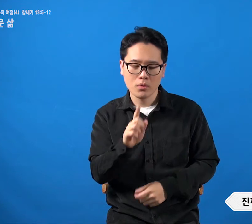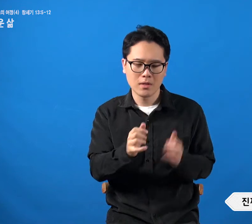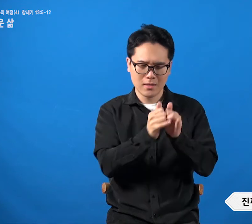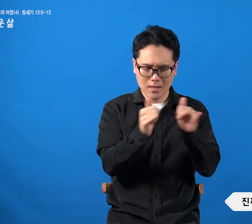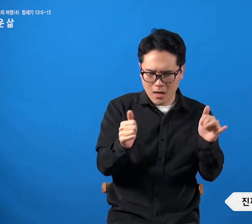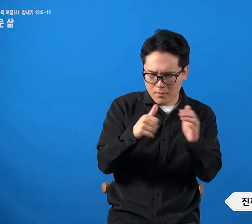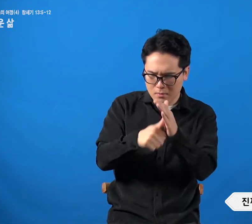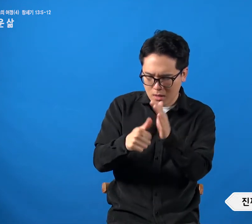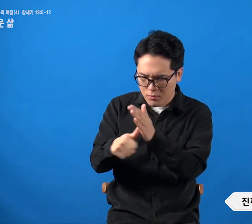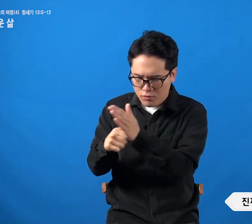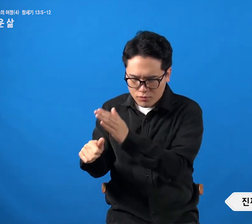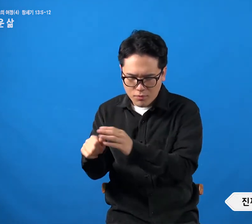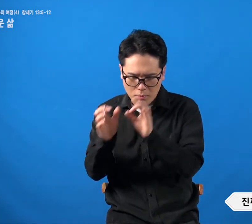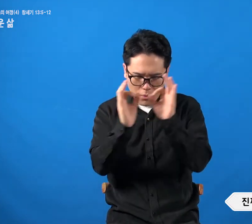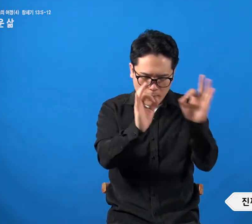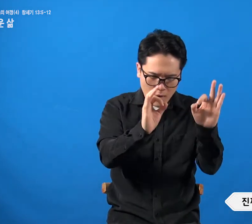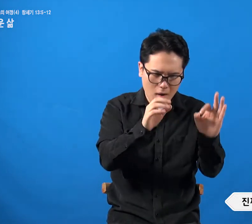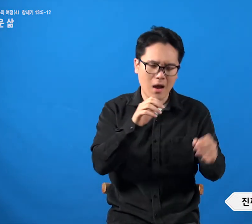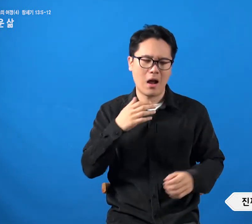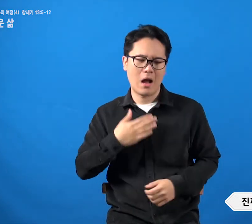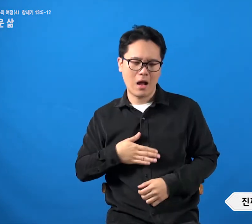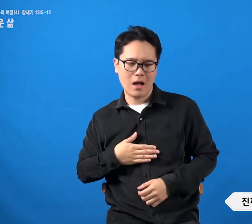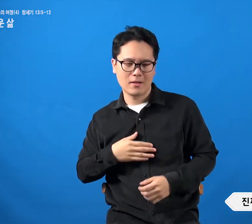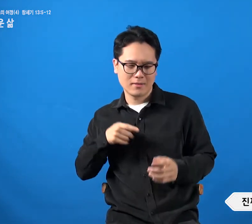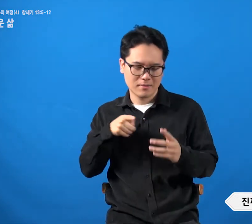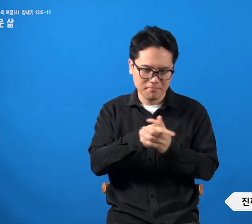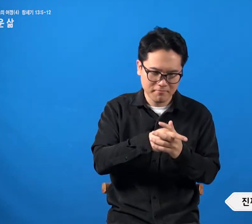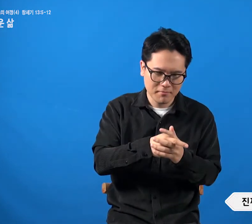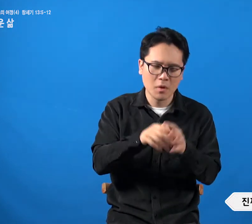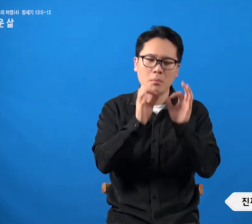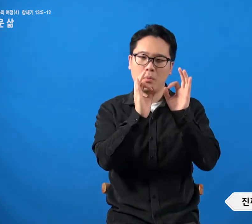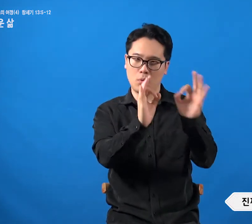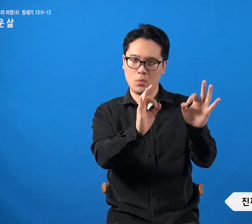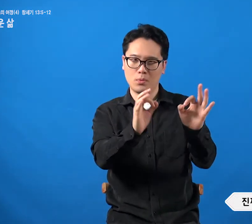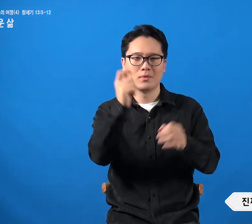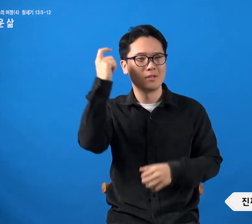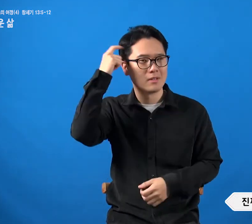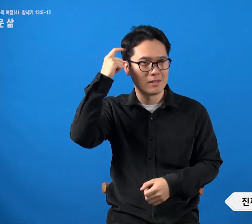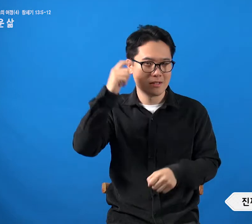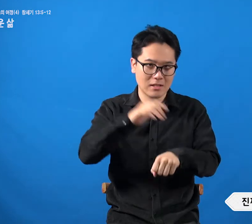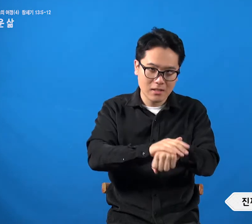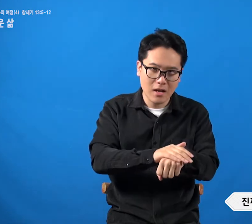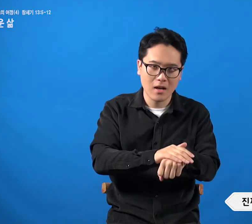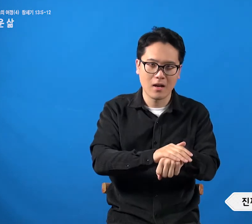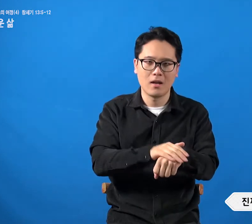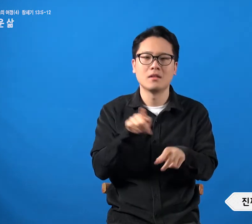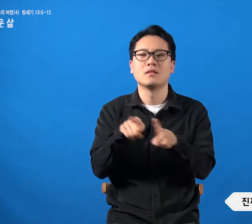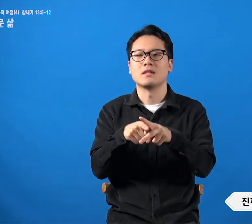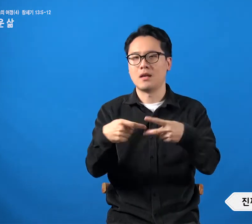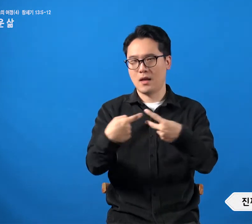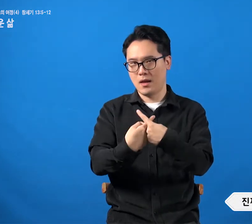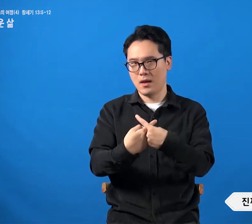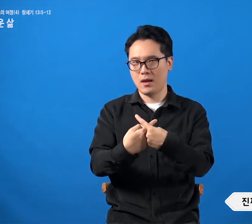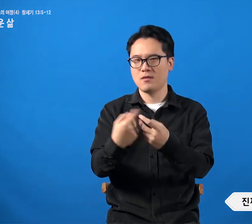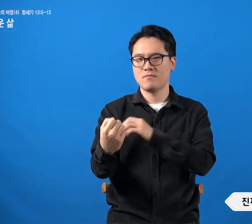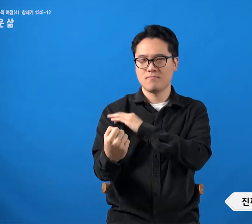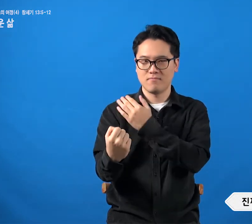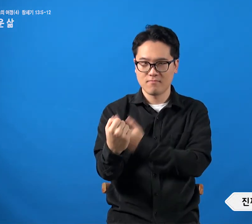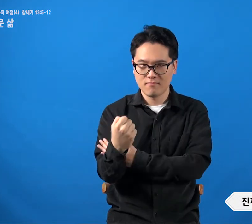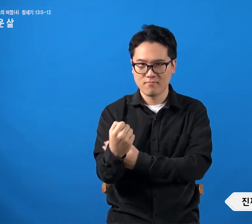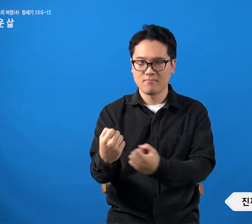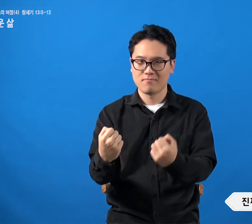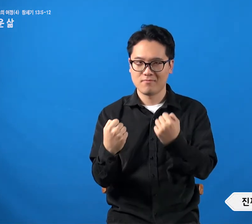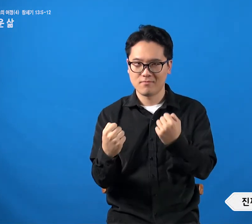수 있는 통찰력, 지혜, 바로 그 명철, understanding, 이해하는